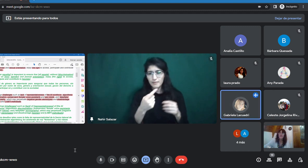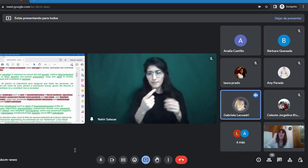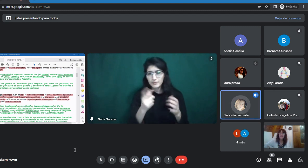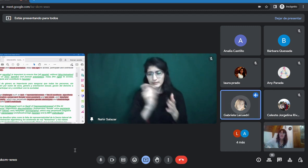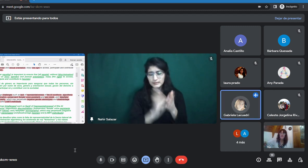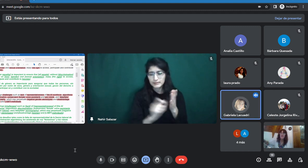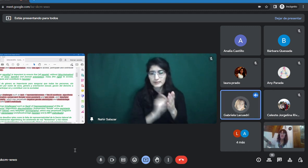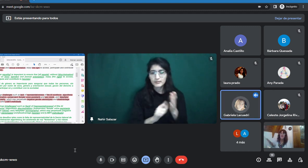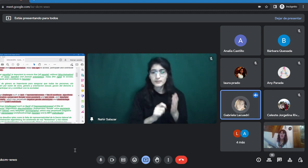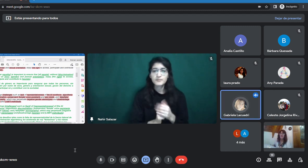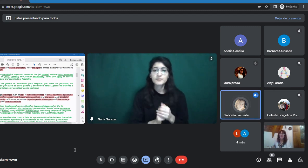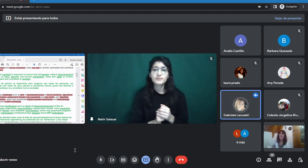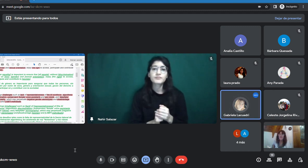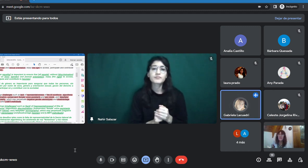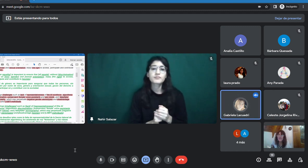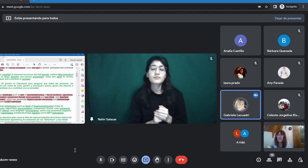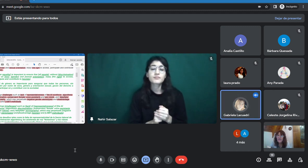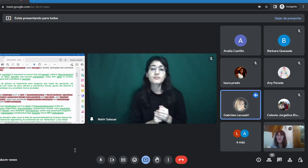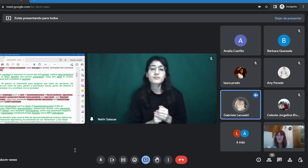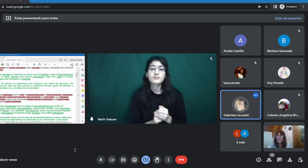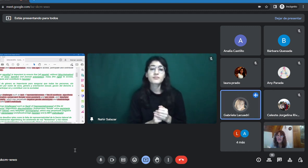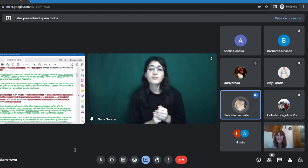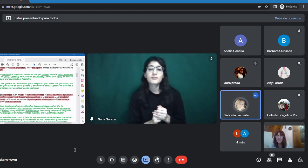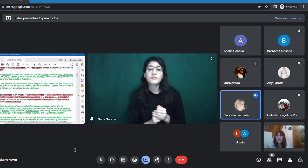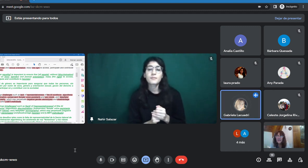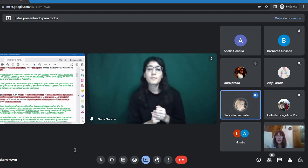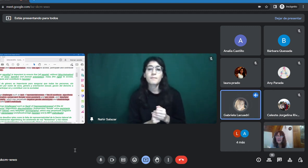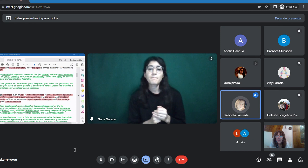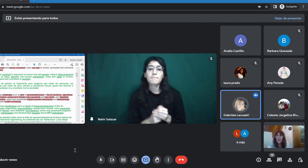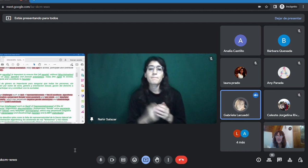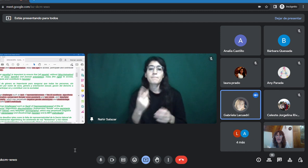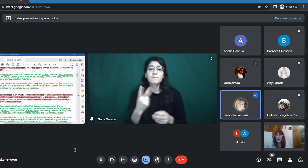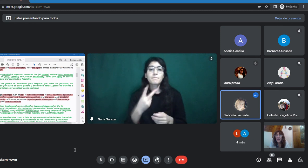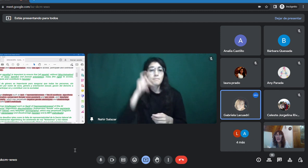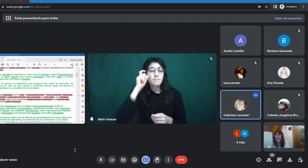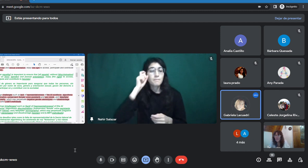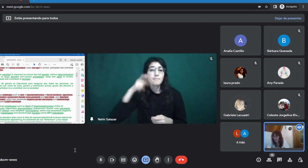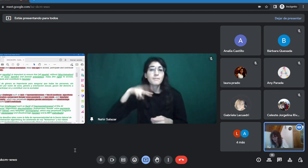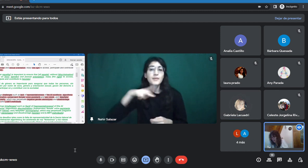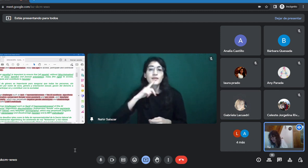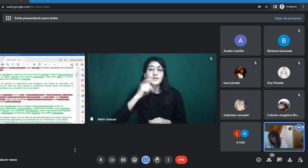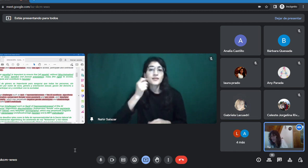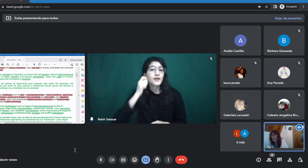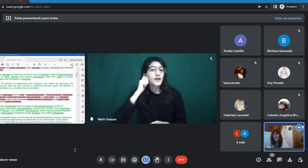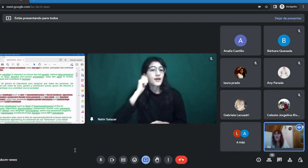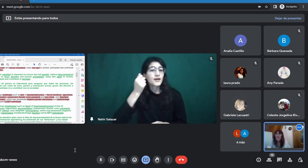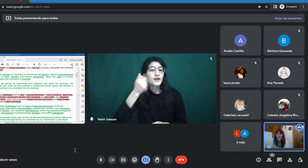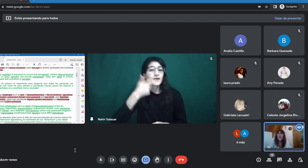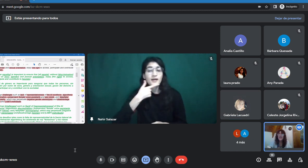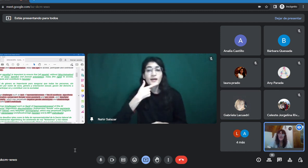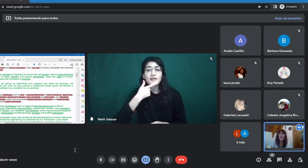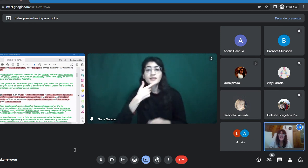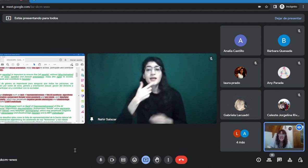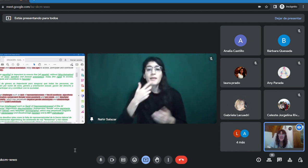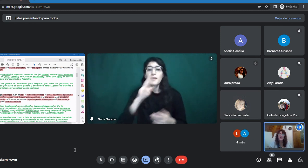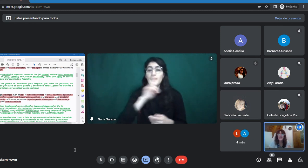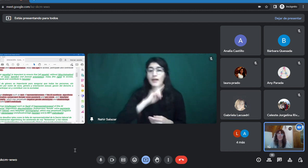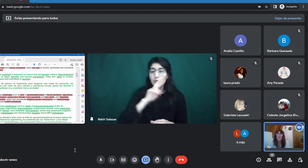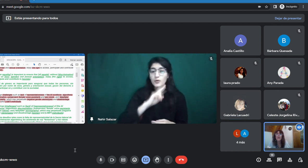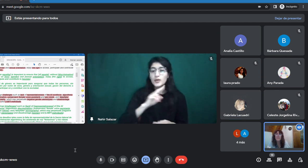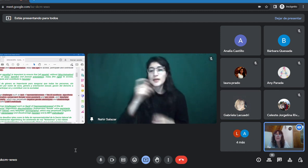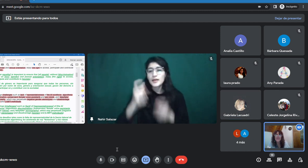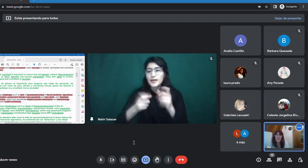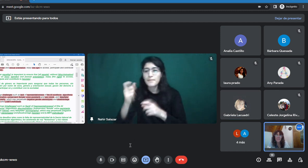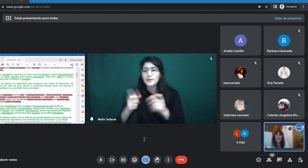Desventajas para las mujeres y las personas de LGBTI. Ah, no, está bien. No, claro, o sea,